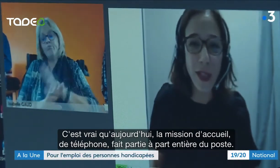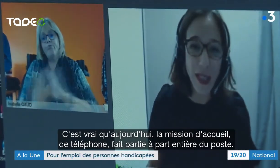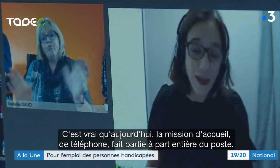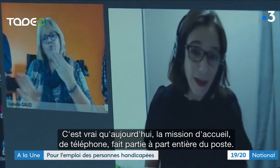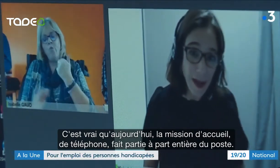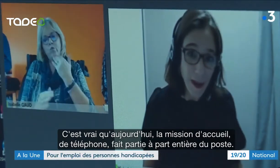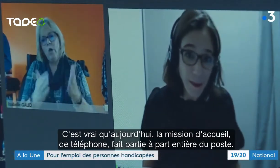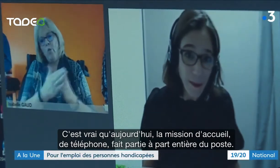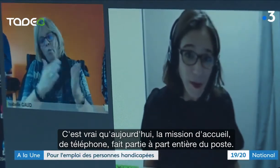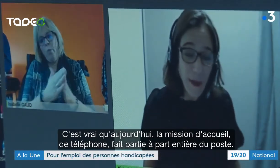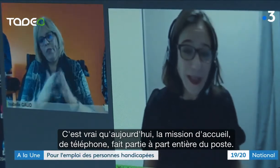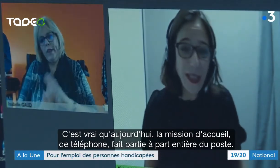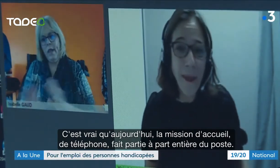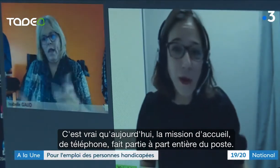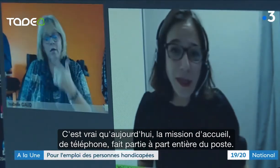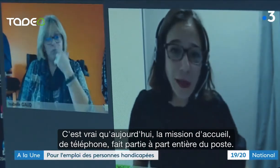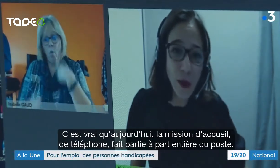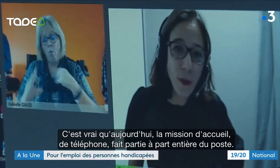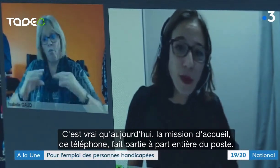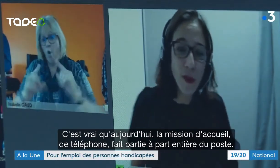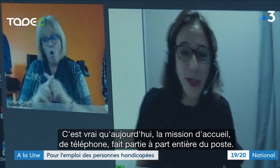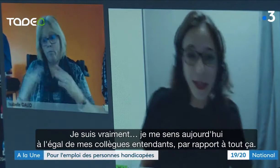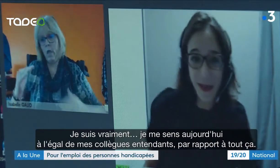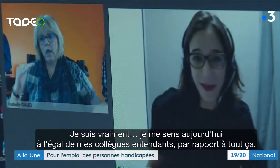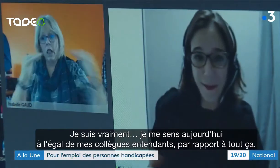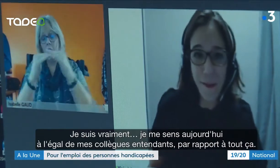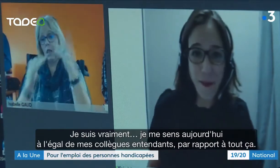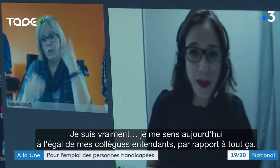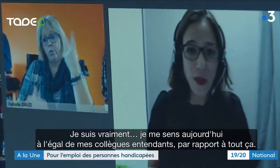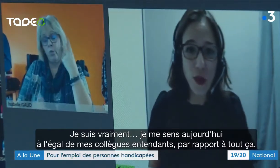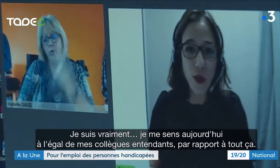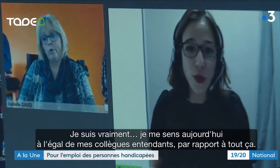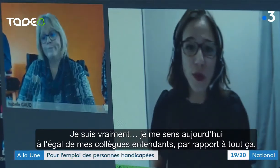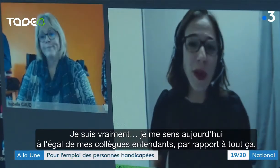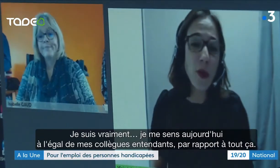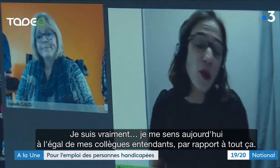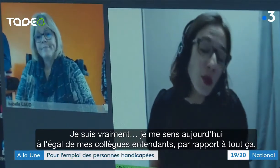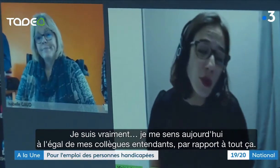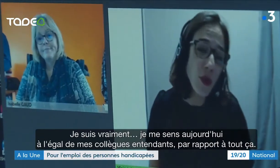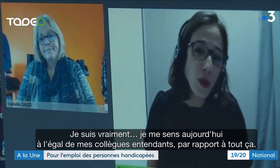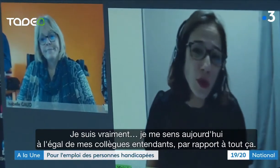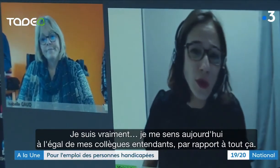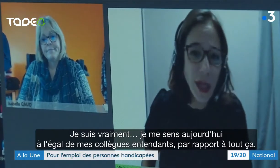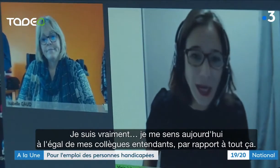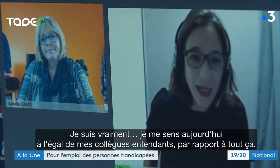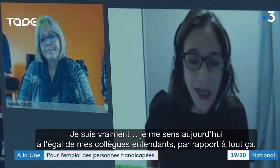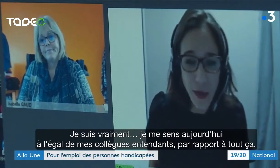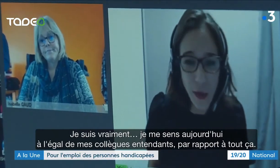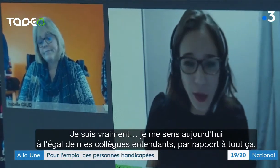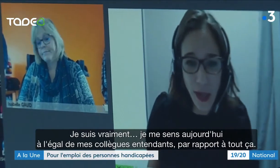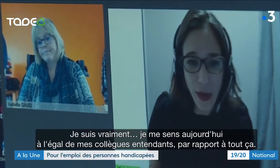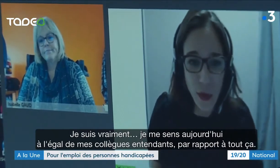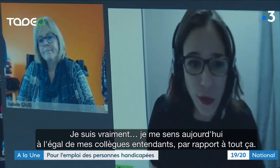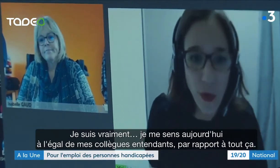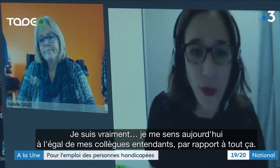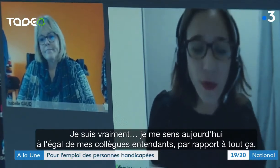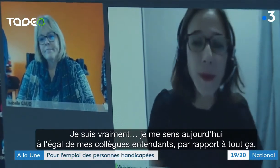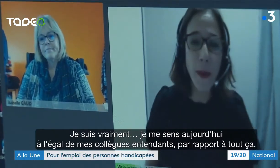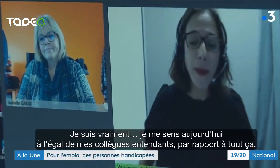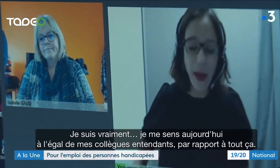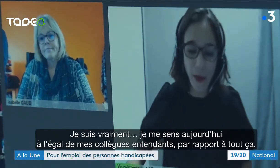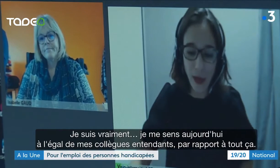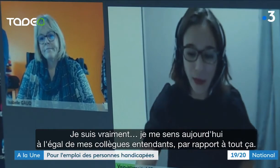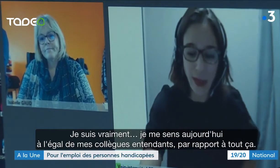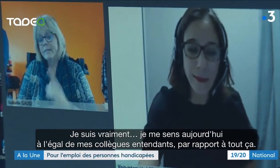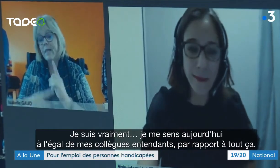téléphone fait partie à part entière du poste, mais... Je me sens aujourd'hui à l'égal de mes collègues entendants